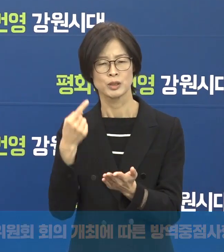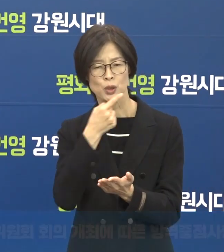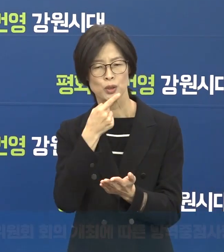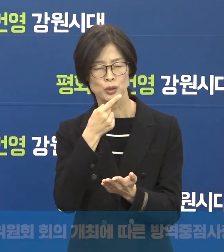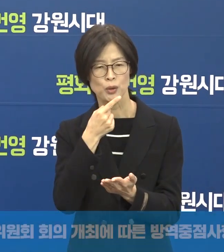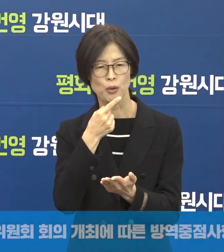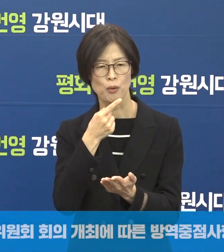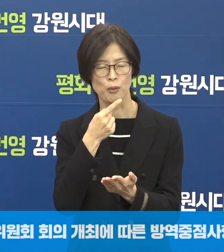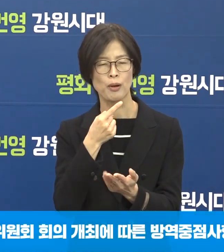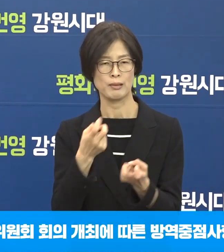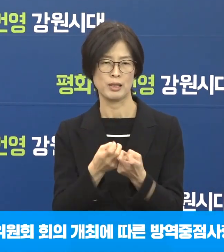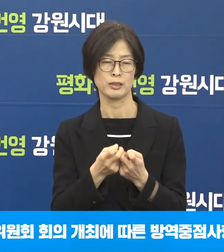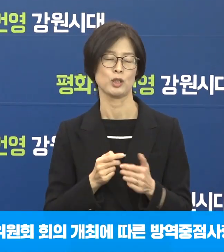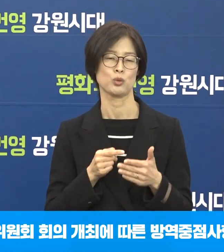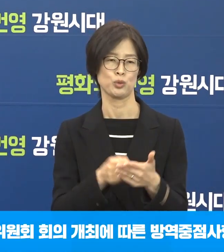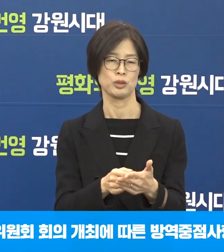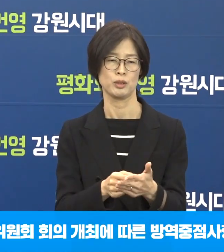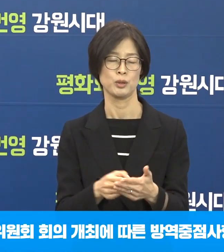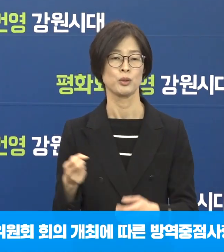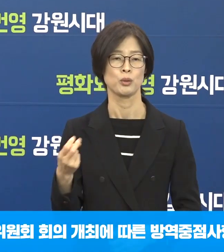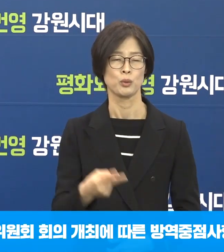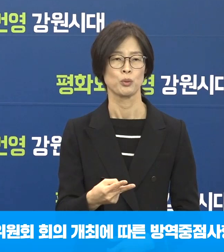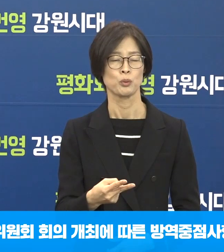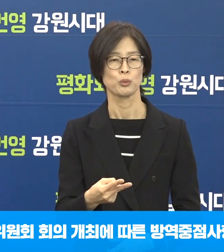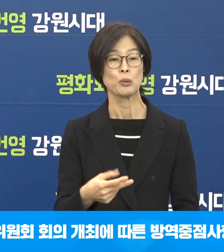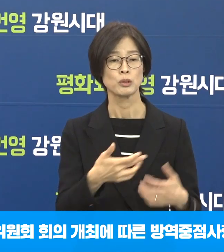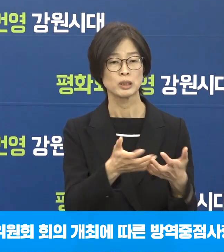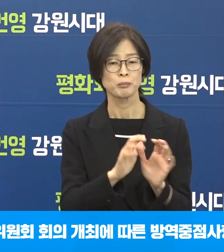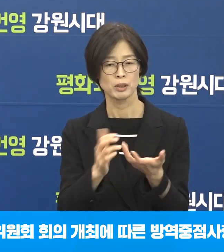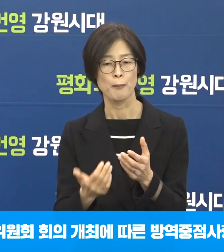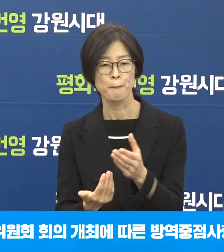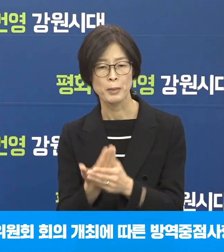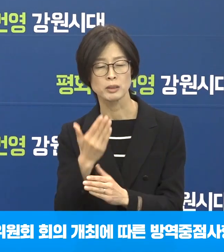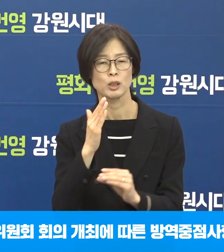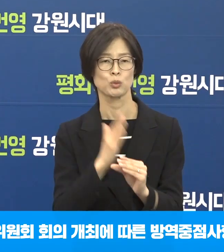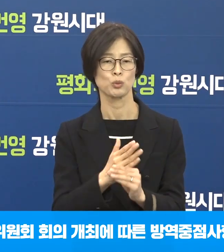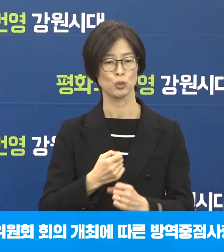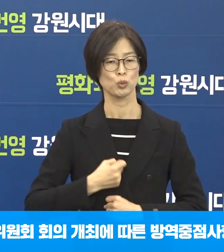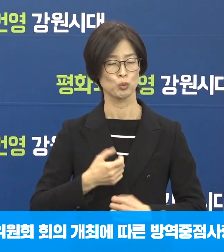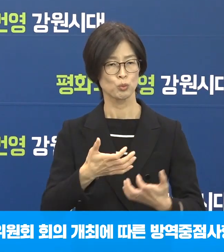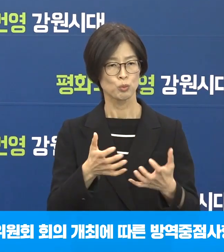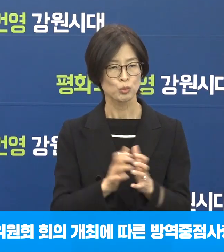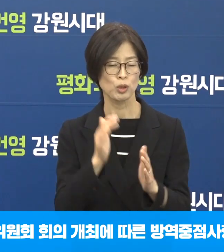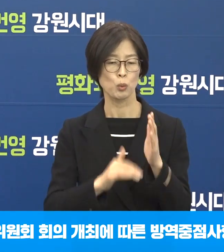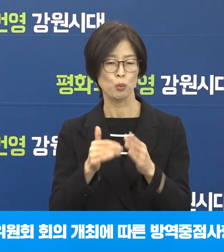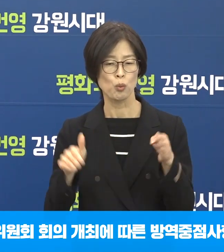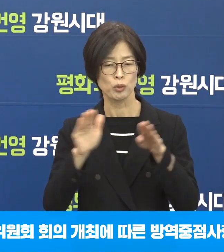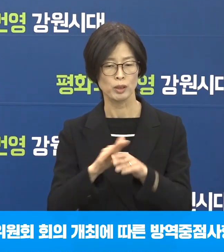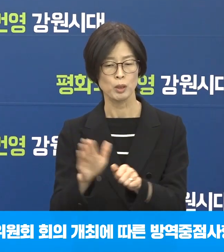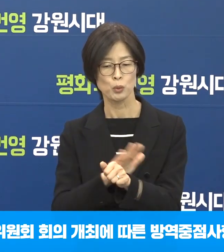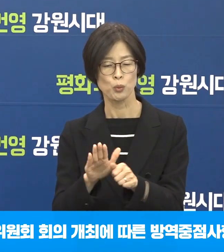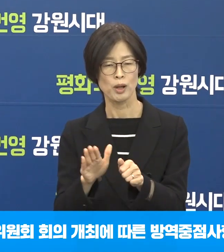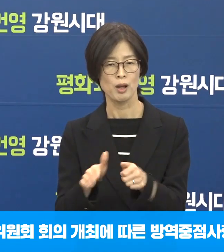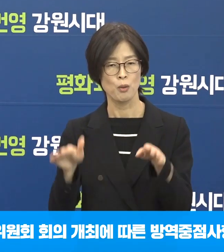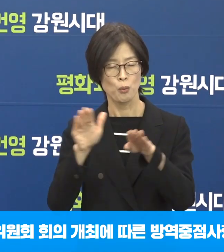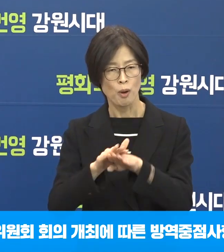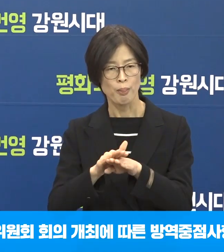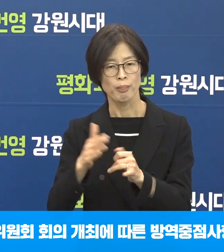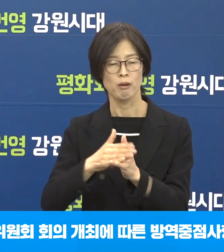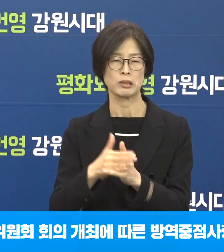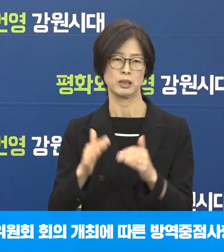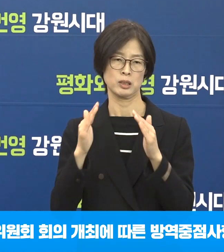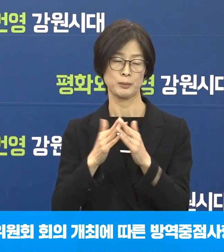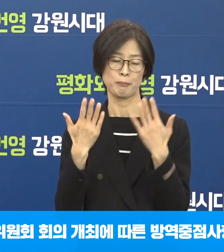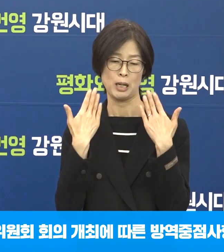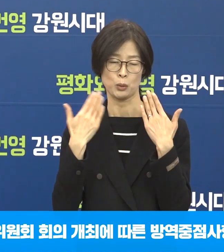합니다. 또한 최근 집단 발생하고 있는 군부대, 공공기관, 요양원, 어린이집,